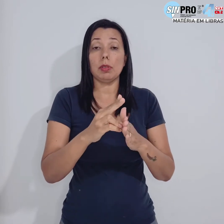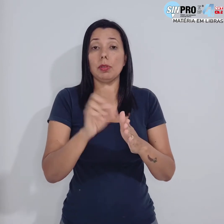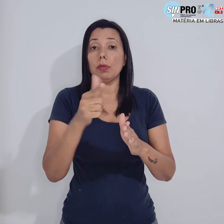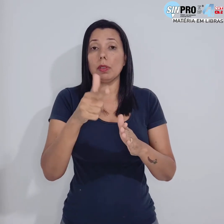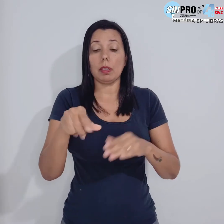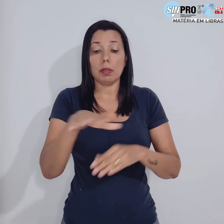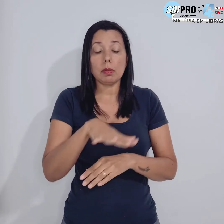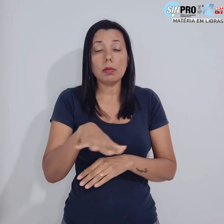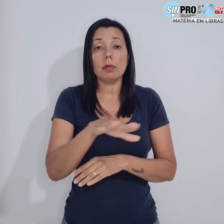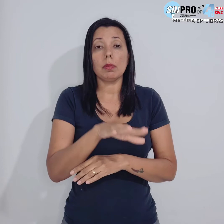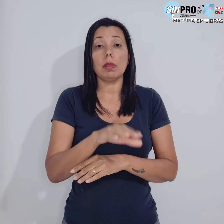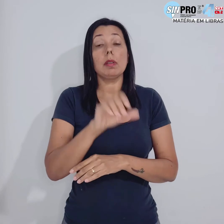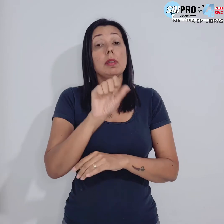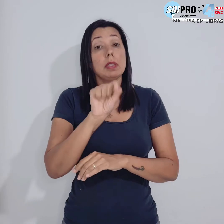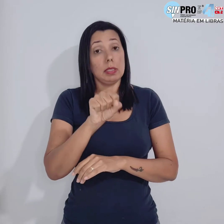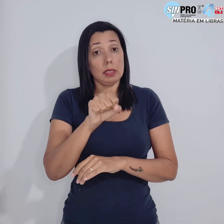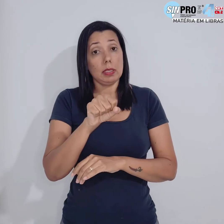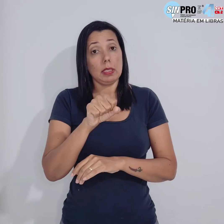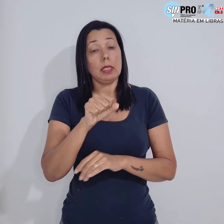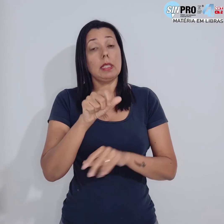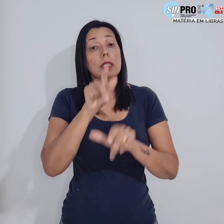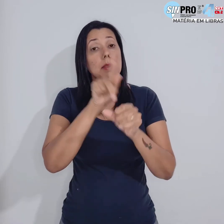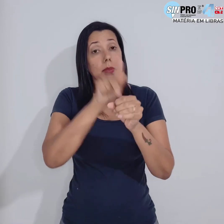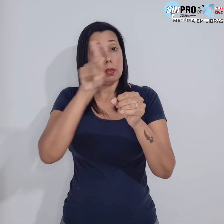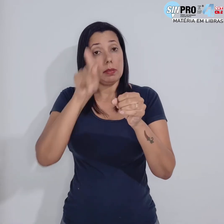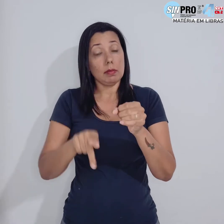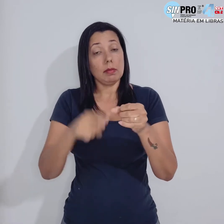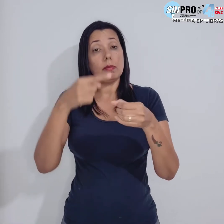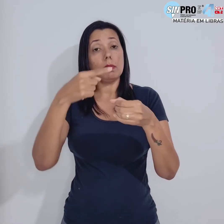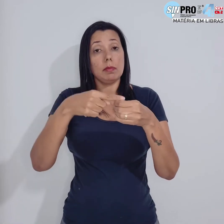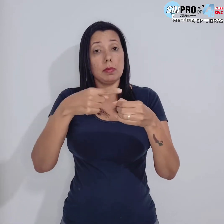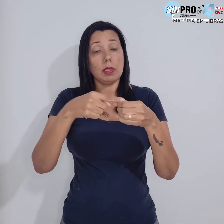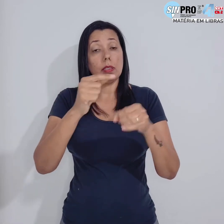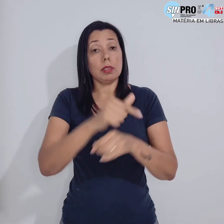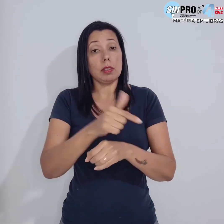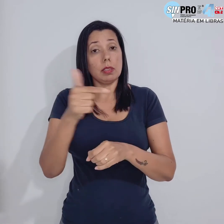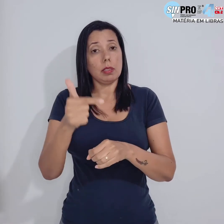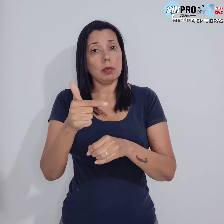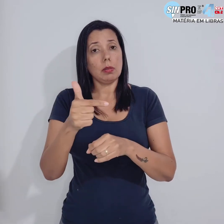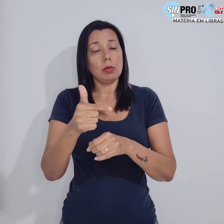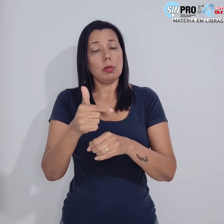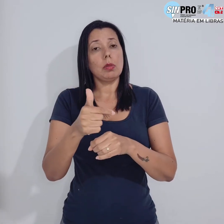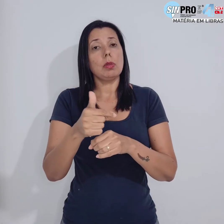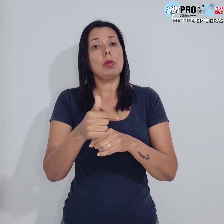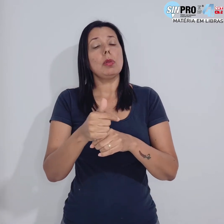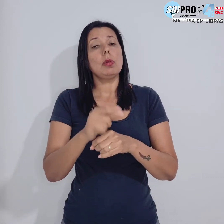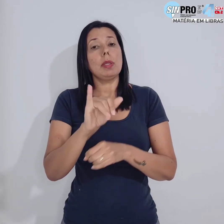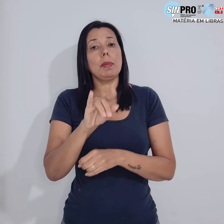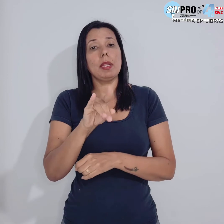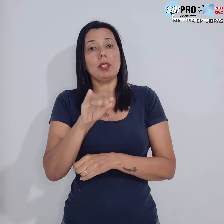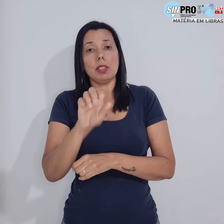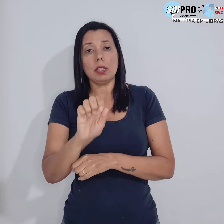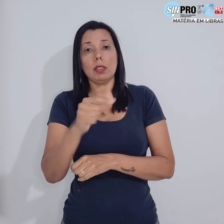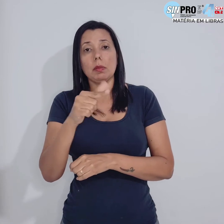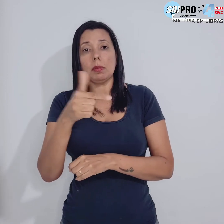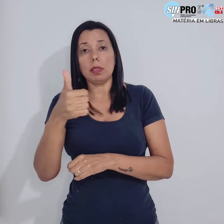são demarcados. Os outros não são reconhecidos. Portanto, as poucas